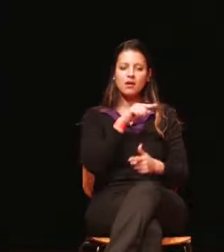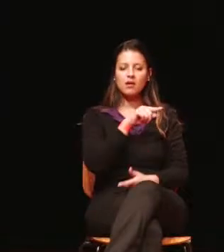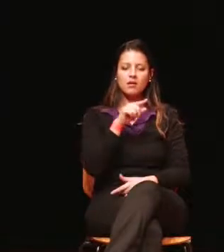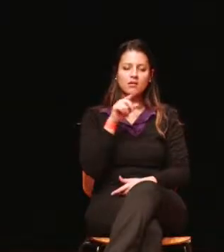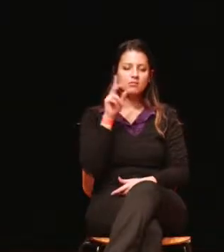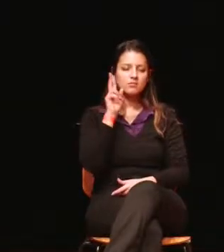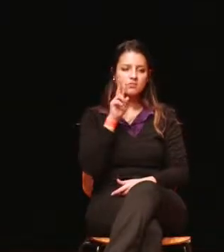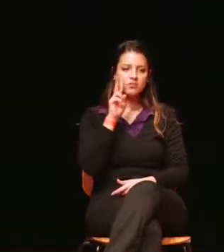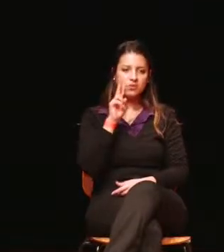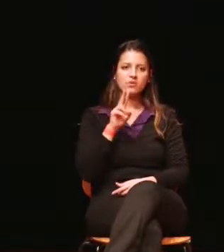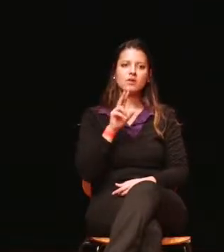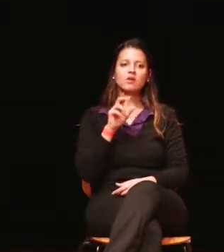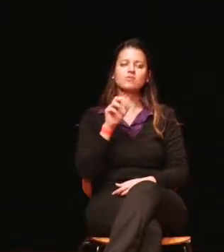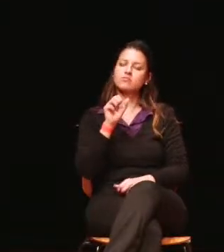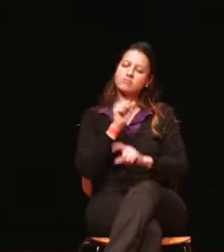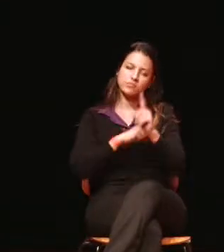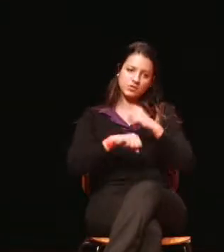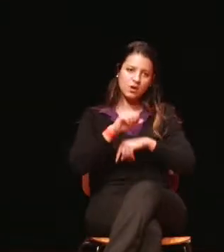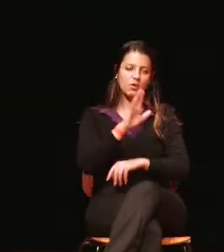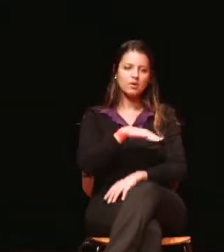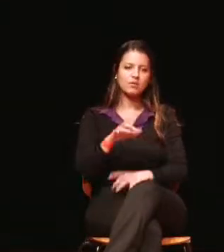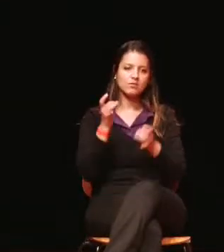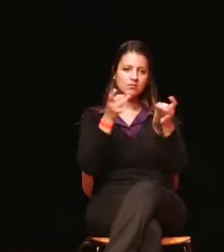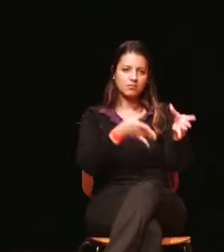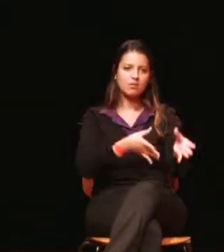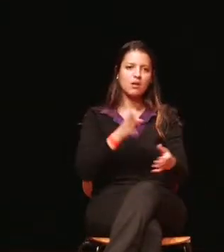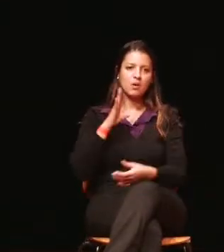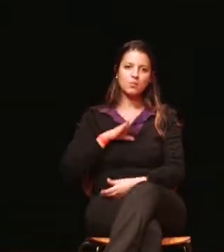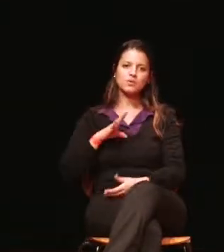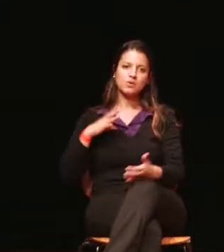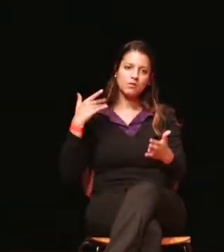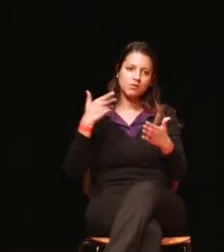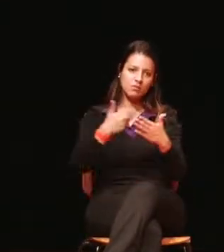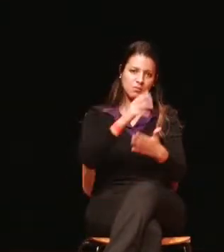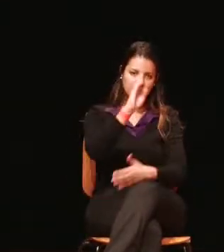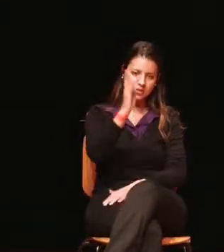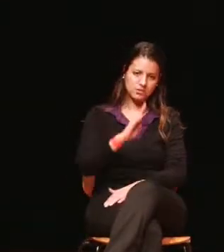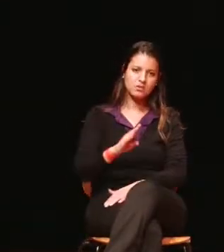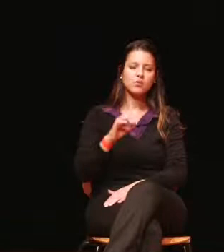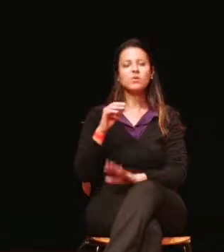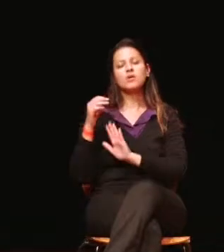de Portugal ao Brasil, séculos 18 ao 20.